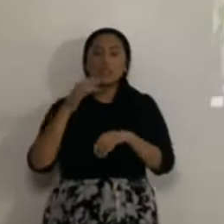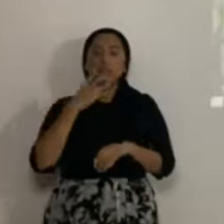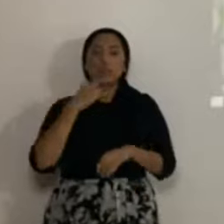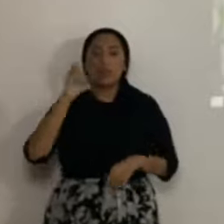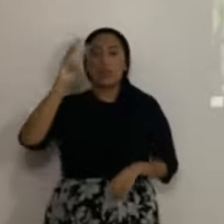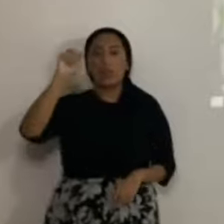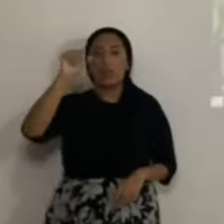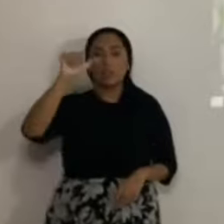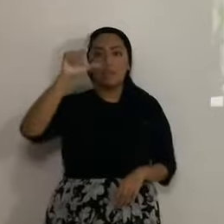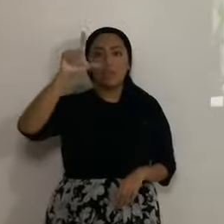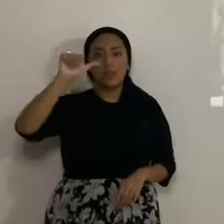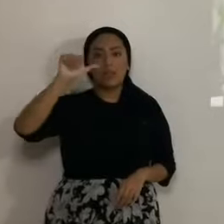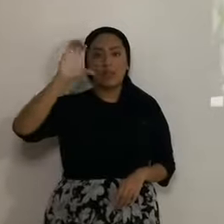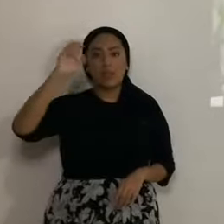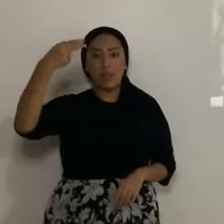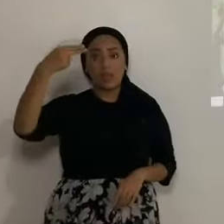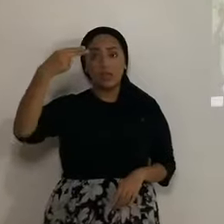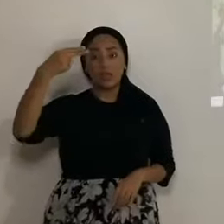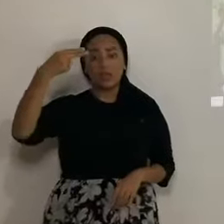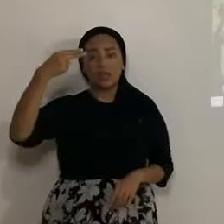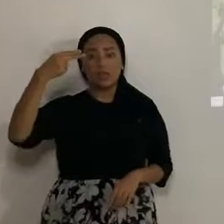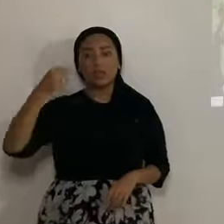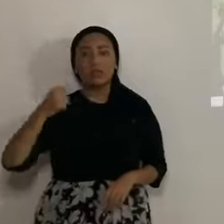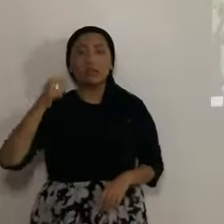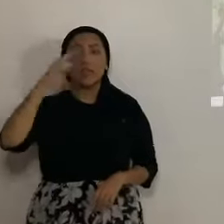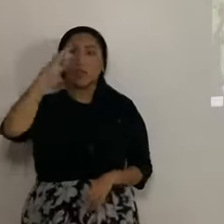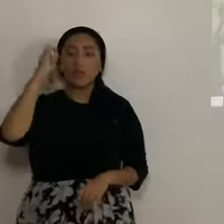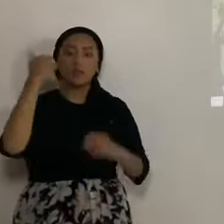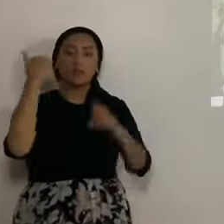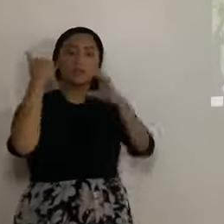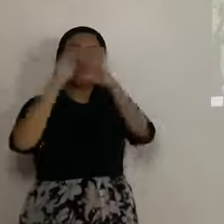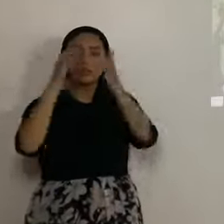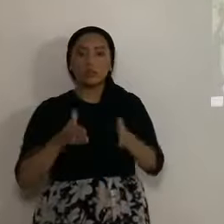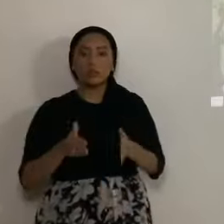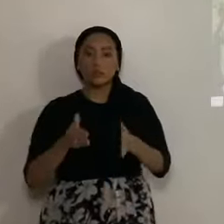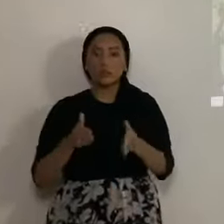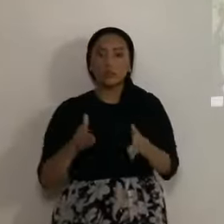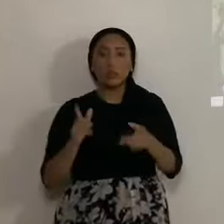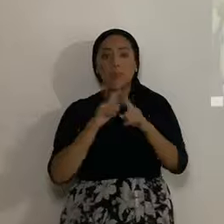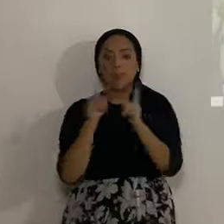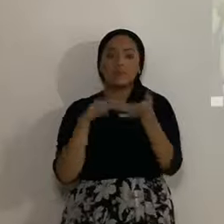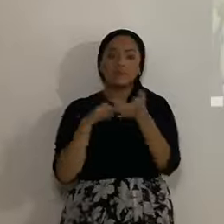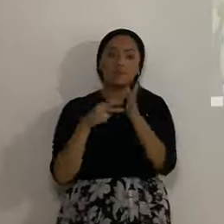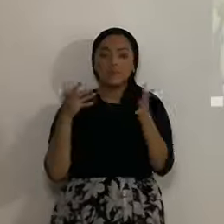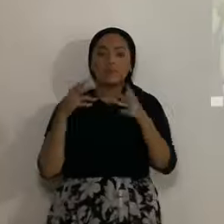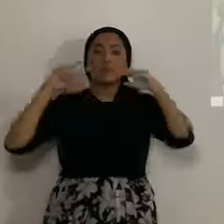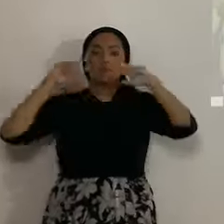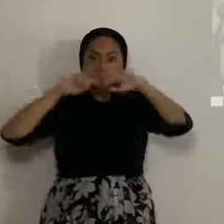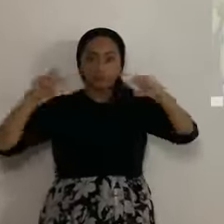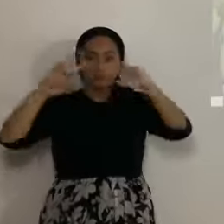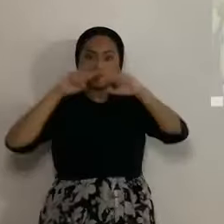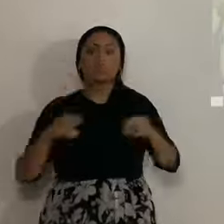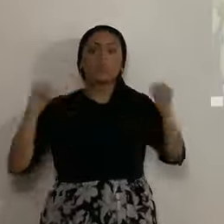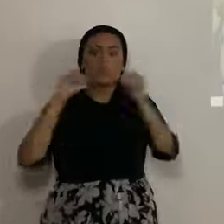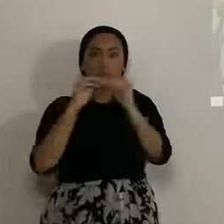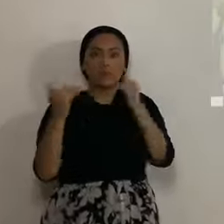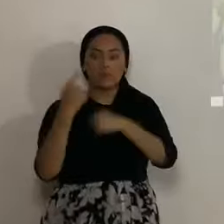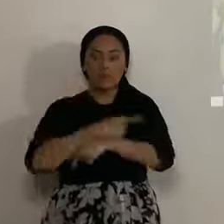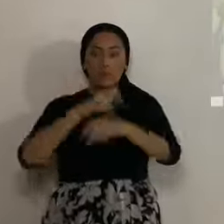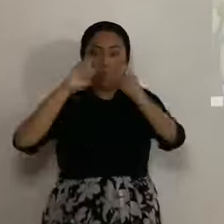Malajín en plural, ángeles, porque son mensajeros, pero vamos entonces a ir desglosando más el tema